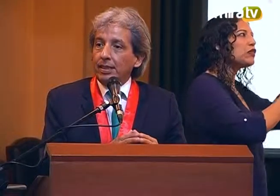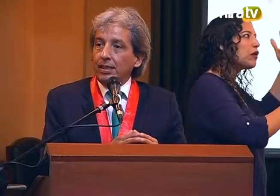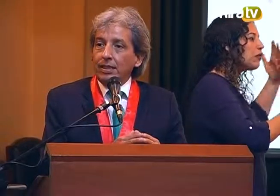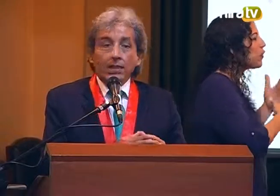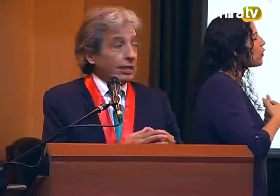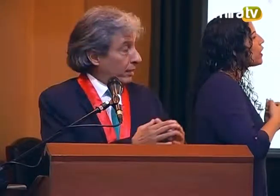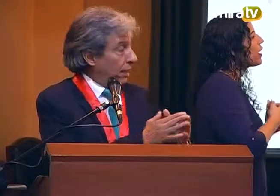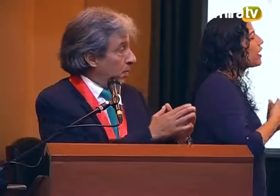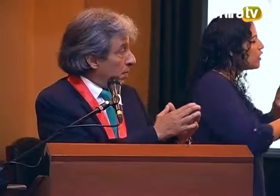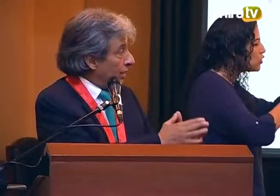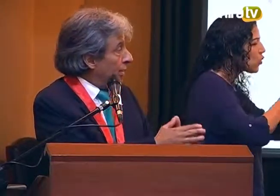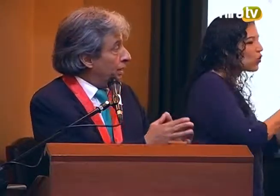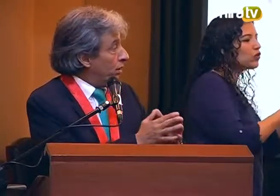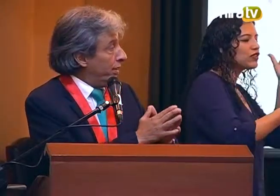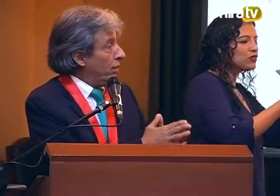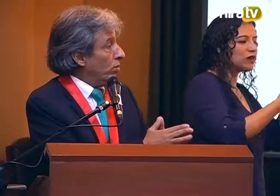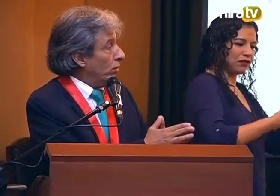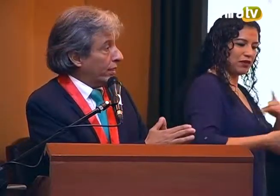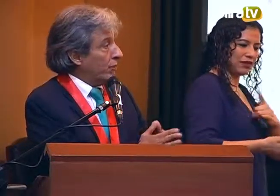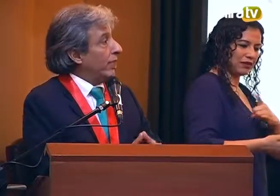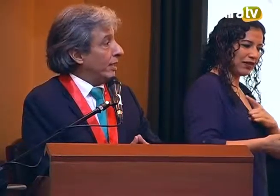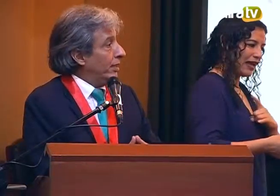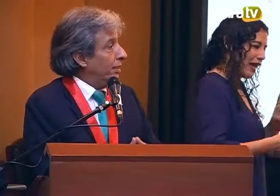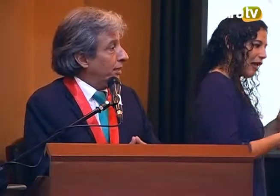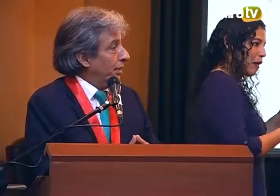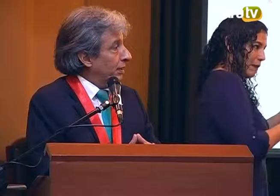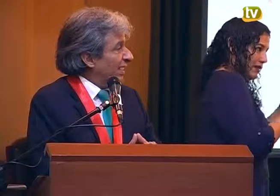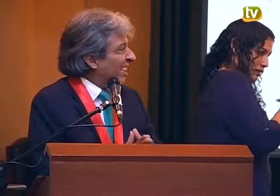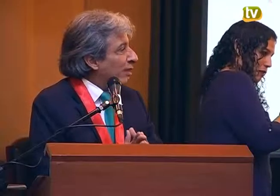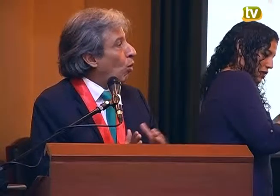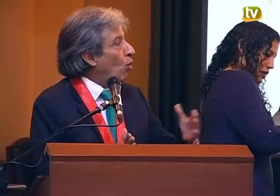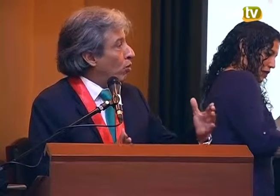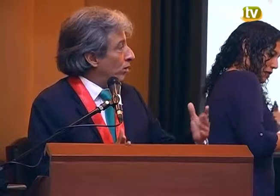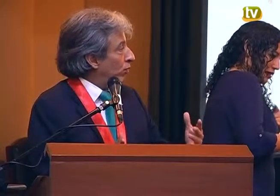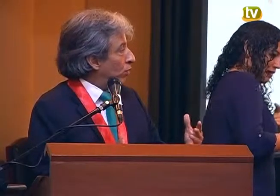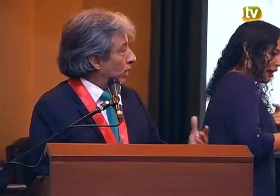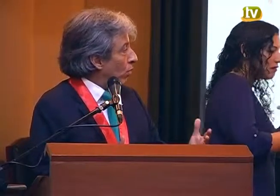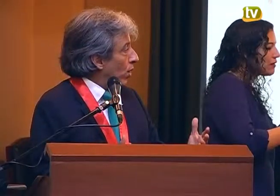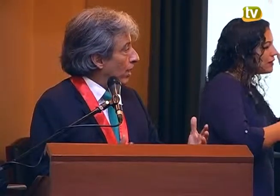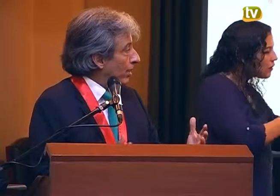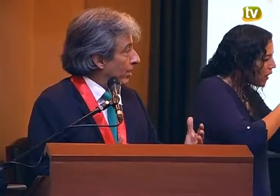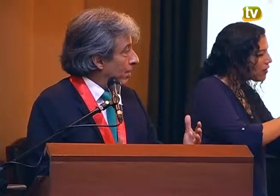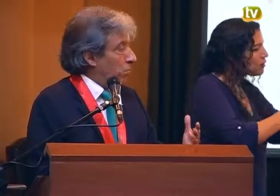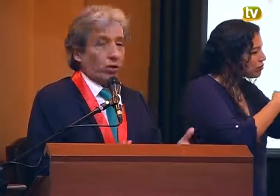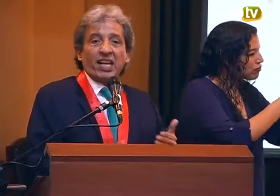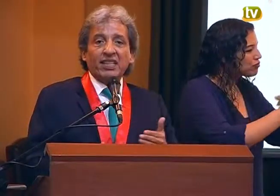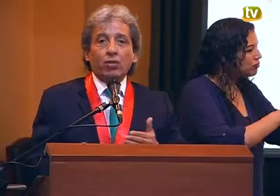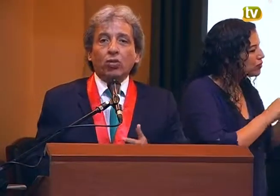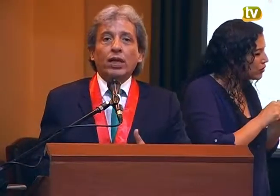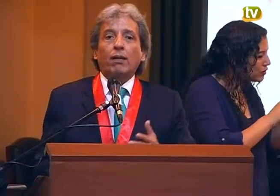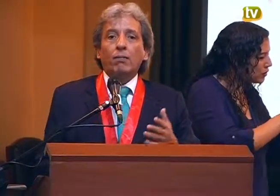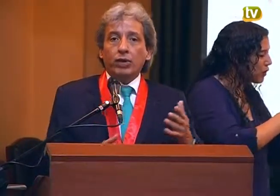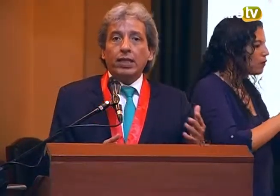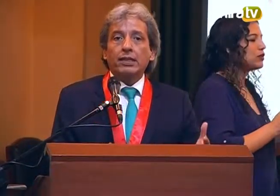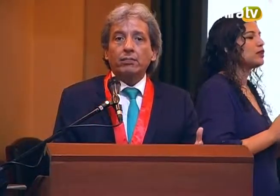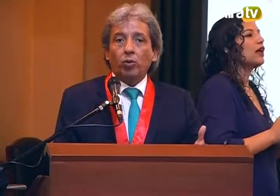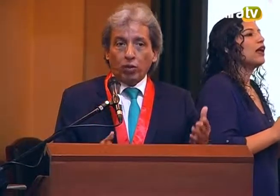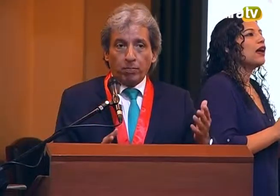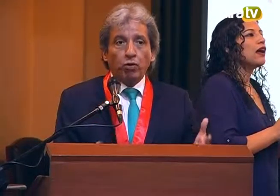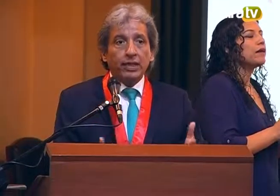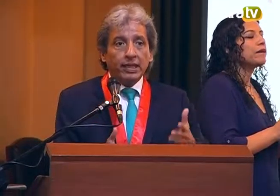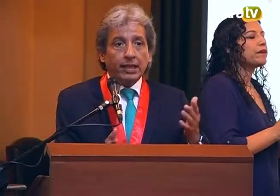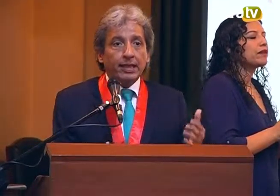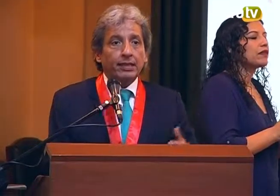universidad desde el primer ciclo hasta el final. Casi todos, como si fuera una escuela, porque casi todos acabamos en el